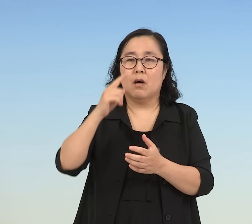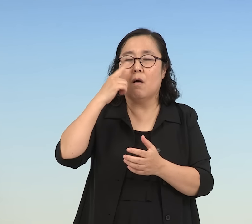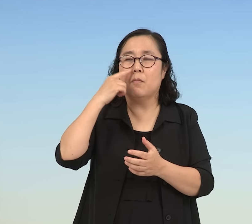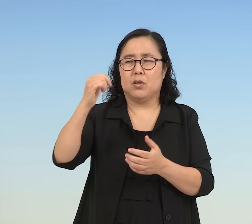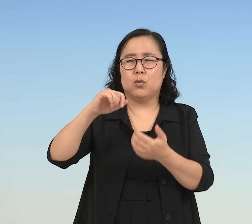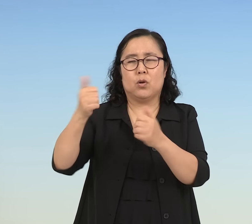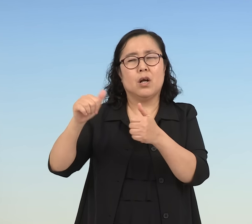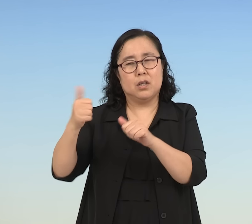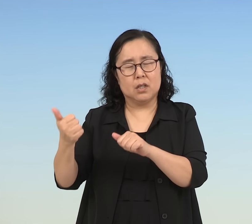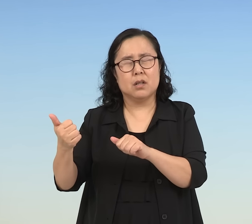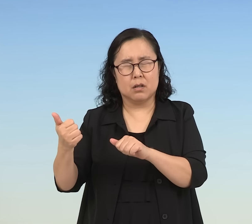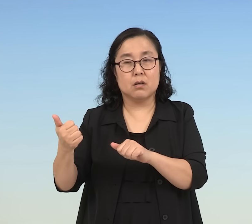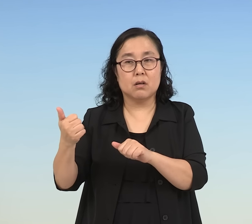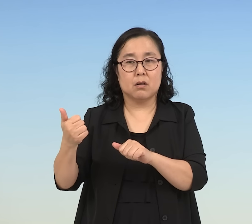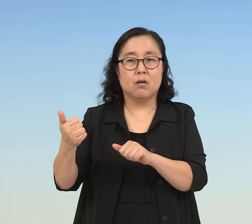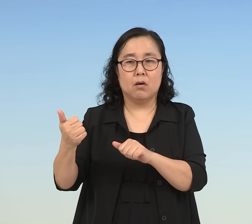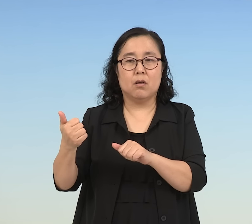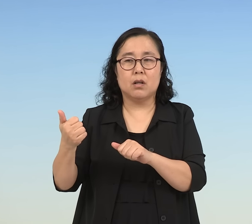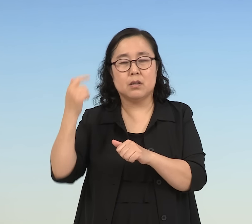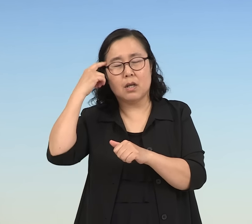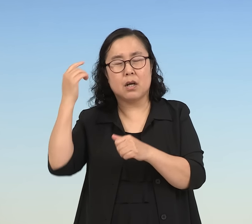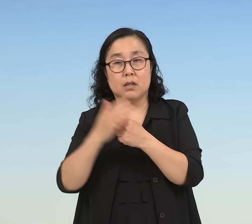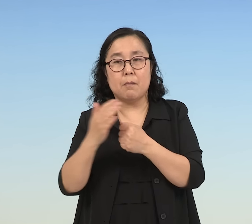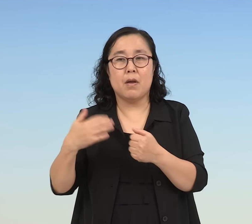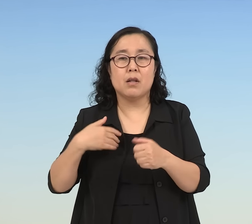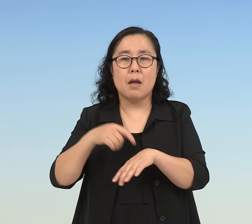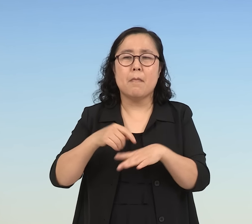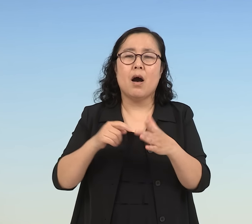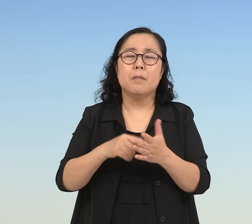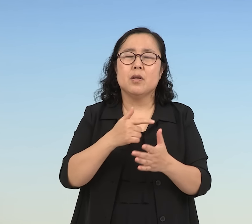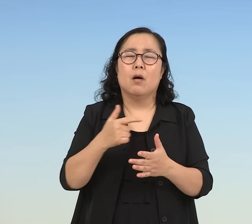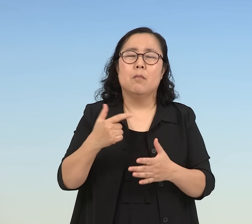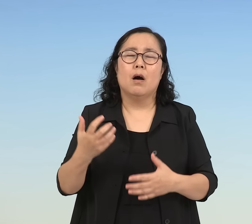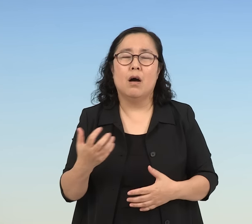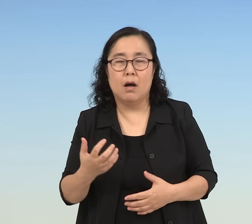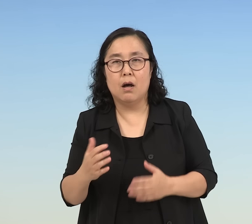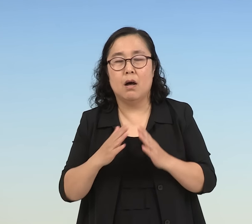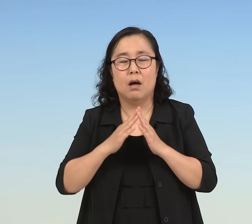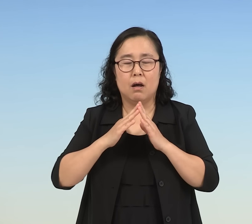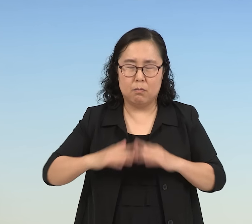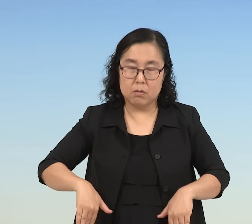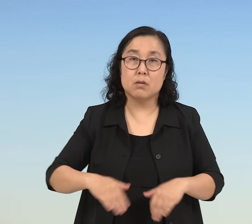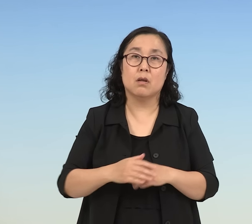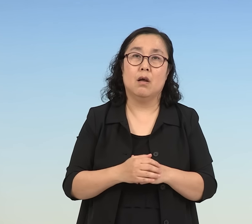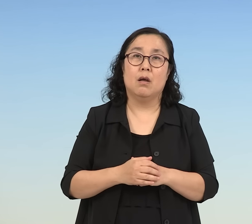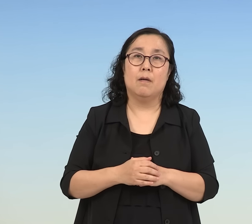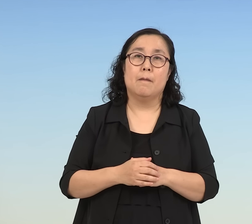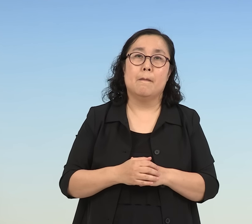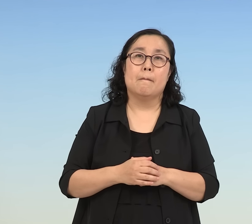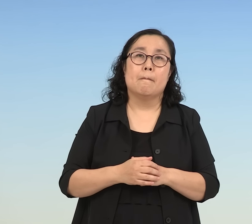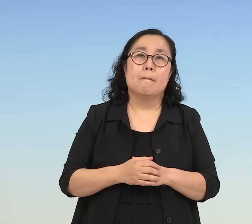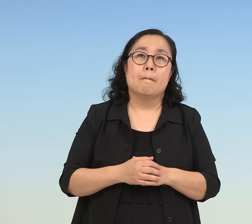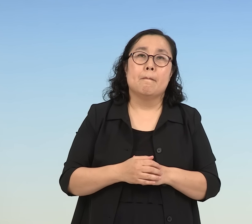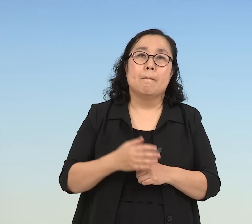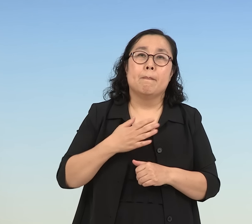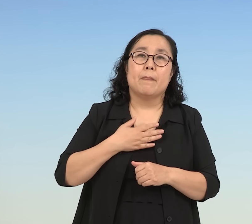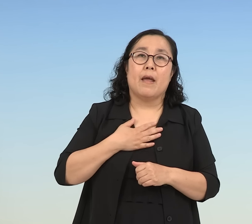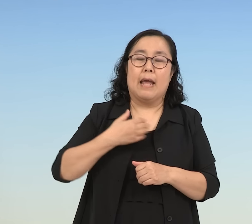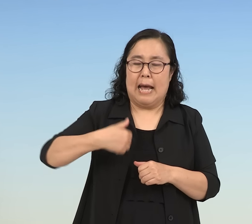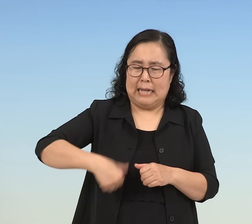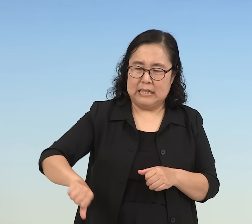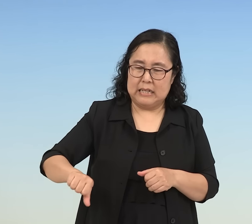이제 가망이 없는 거 아닙니까? 억장이 무너지더라고요. 어머니 그렇게 돌아가시면요. 내 평생에 한이 맺힐 거 아니에요.